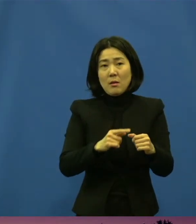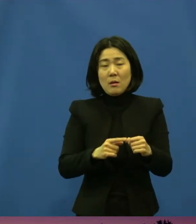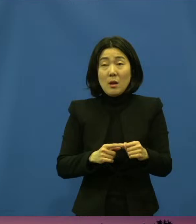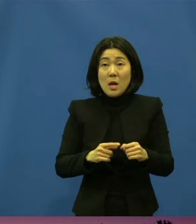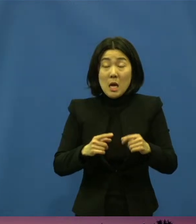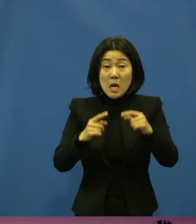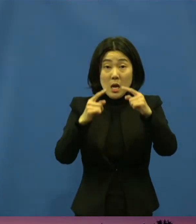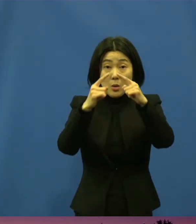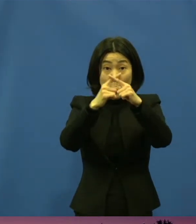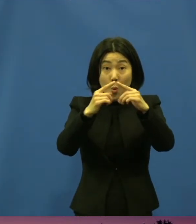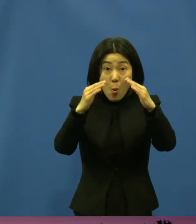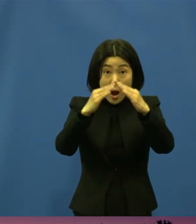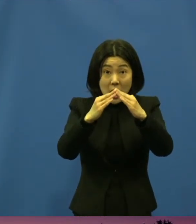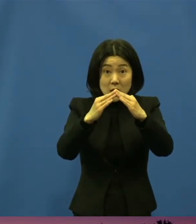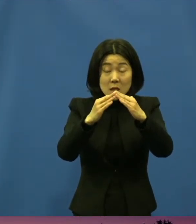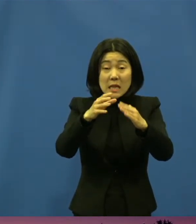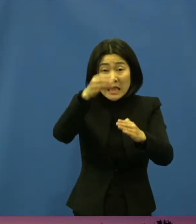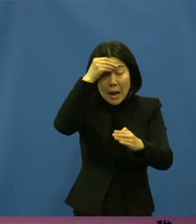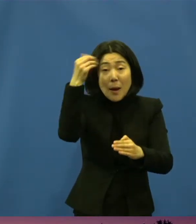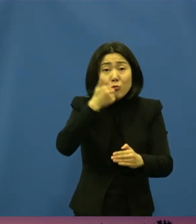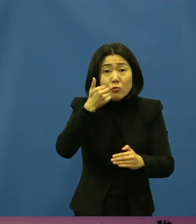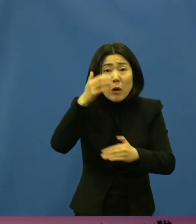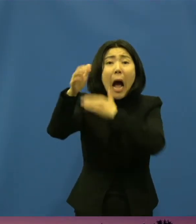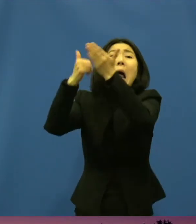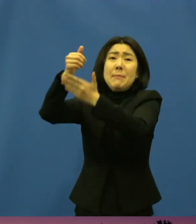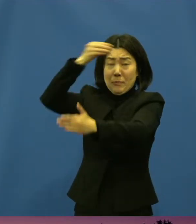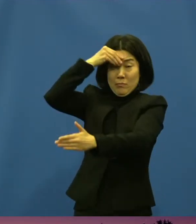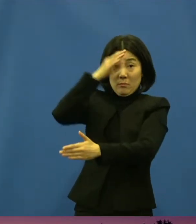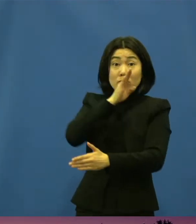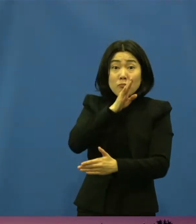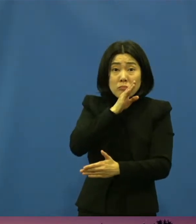있을 때 그걸 세속화라고 얘기해요.